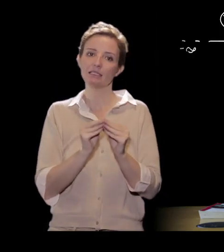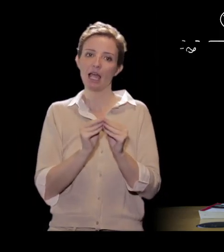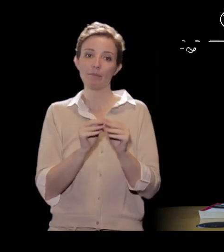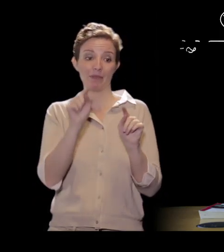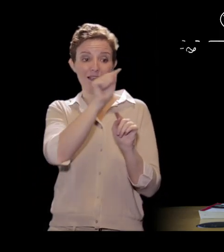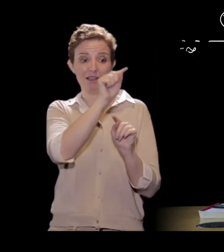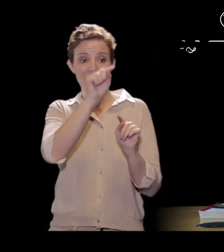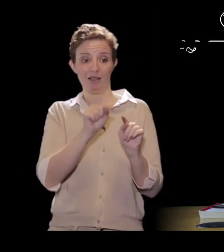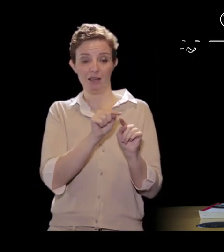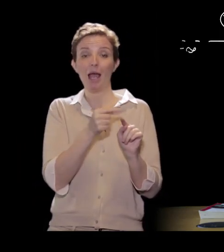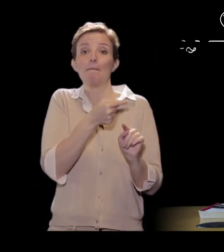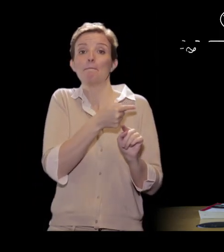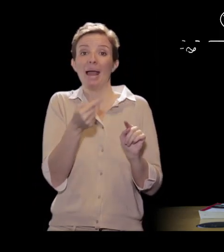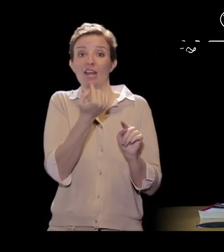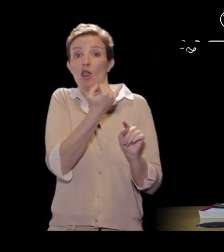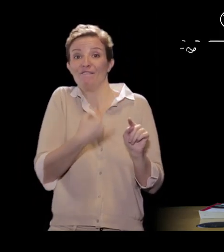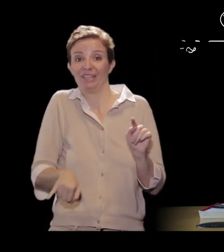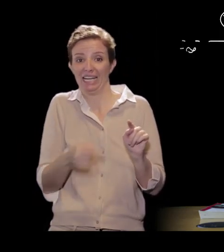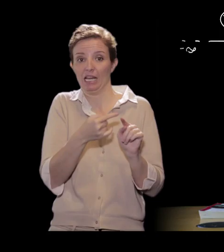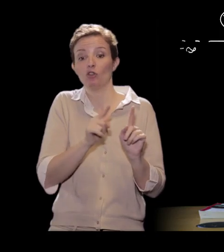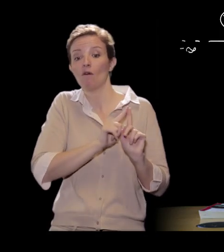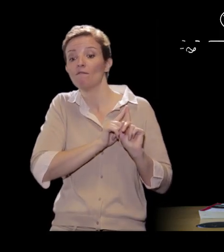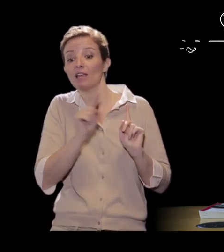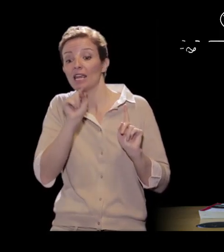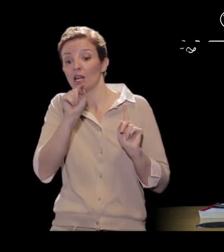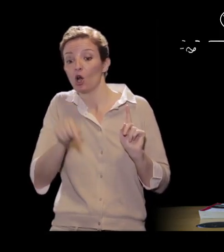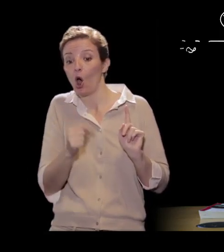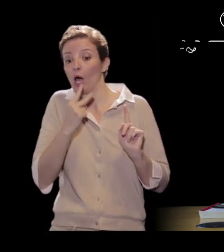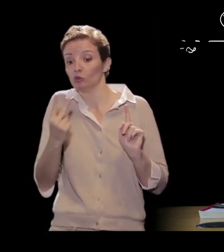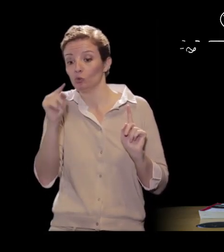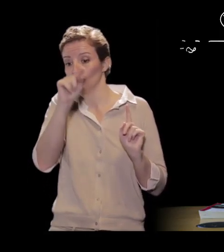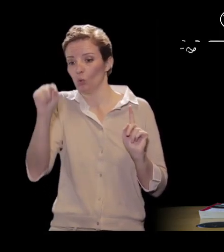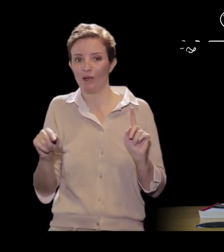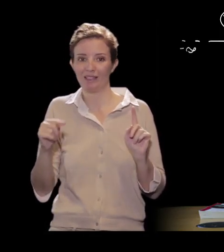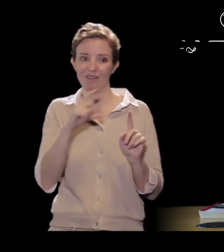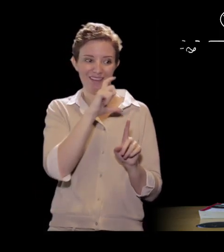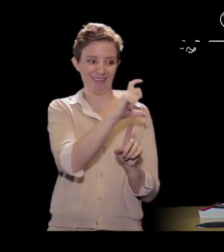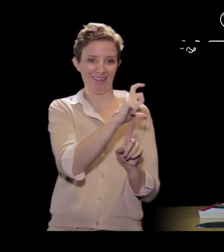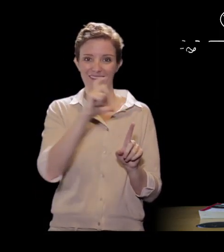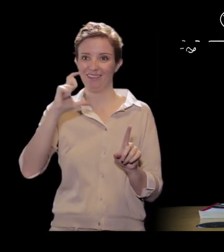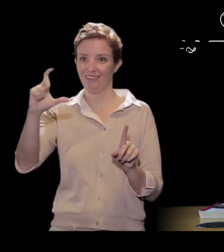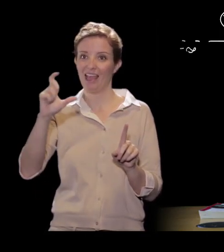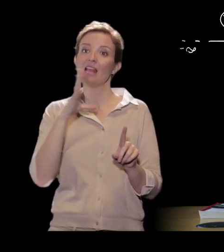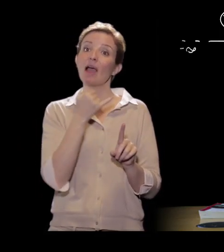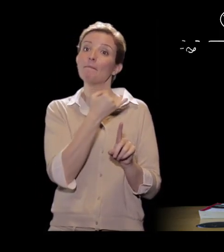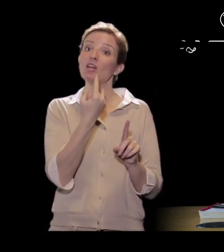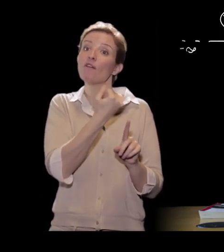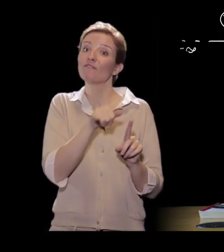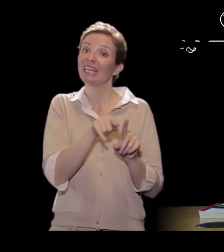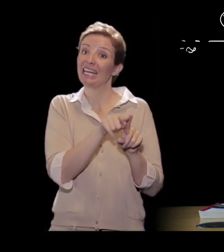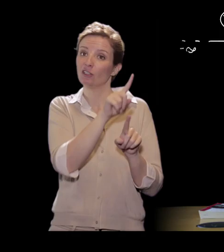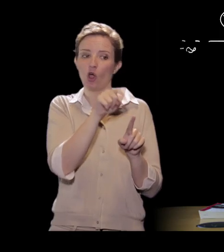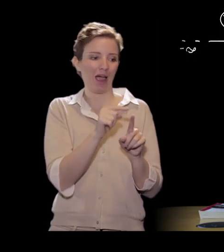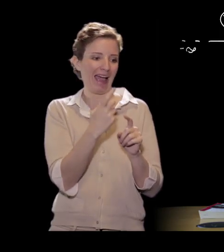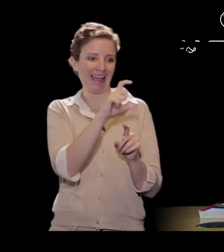infinito fino arrivare a 2 vedete la parentesi in questa parte qui dove c'è il meno infinito è aperta vuol dire che meno